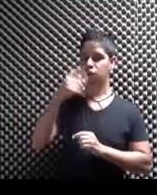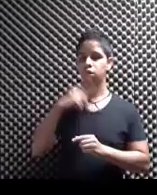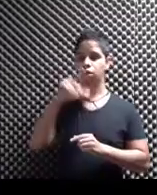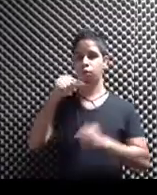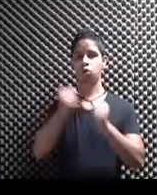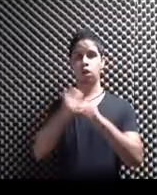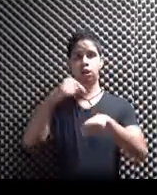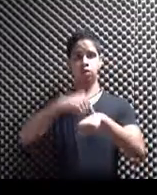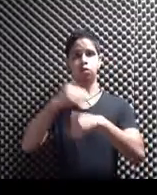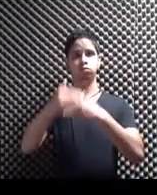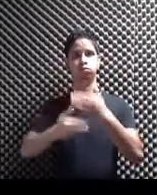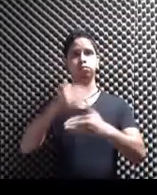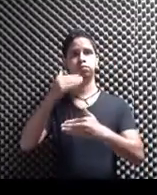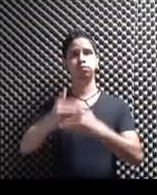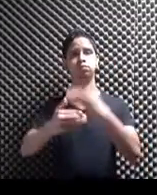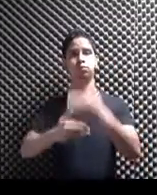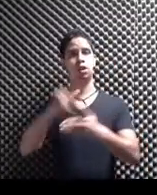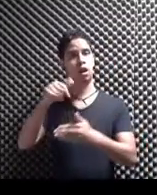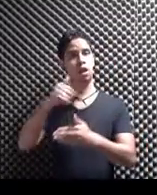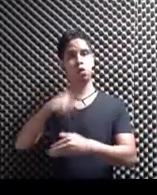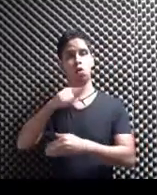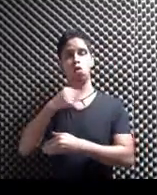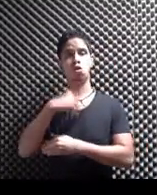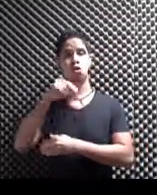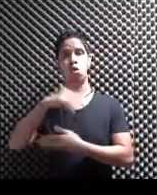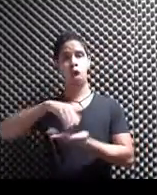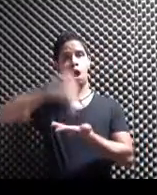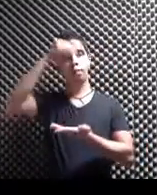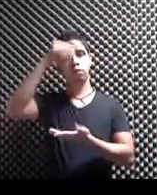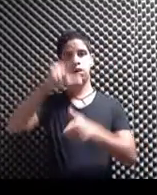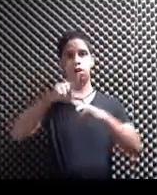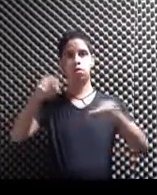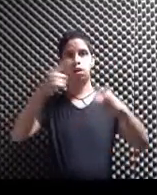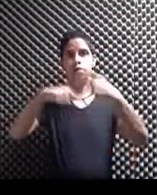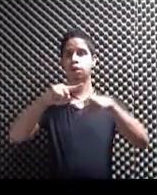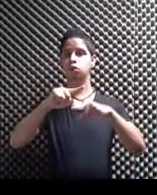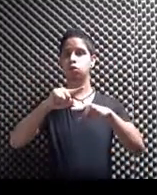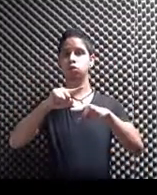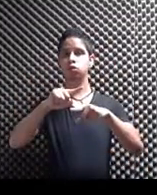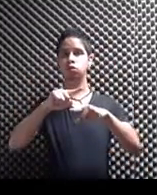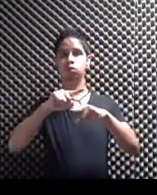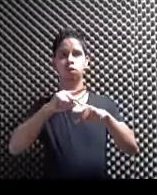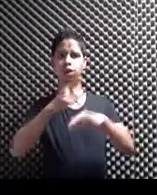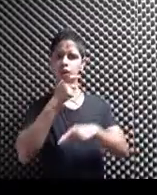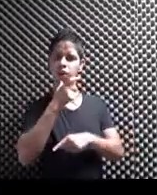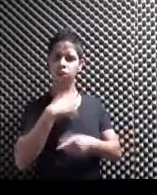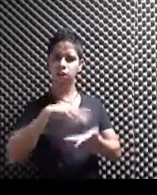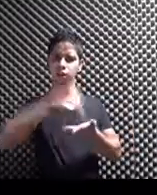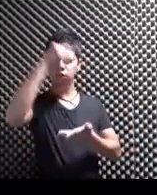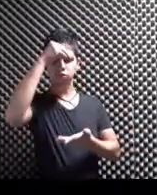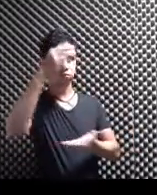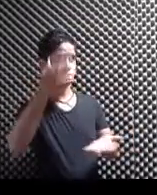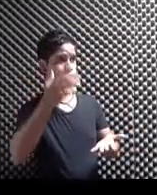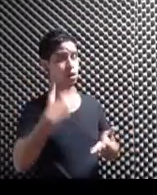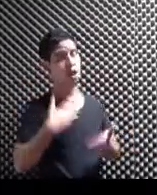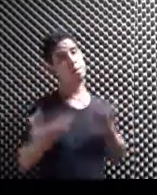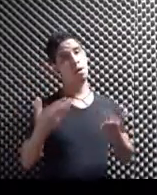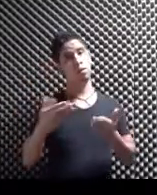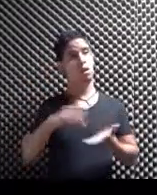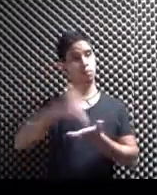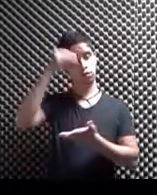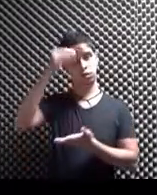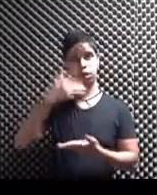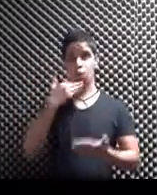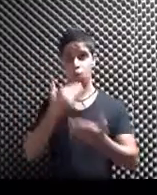obviamente no aprendieron lenguaje de señas todos los demás miembros del crew. No, no. Yo sabrá Dios. sería